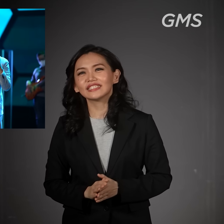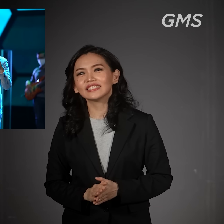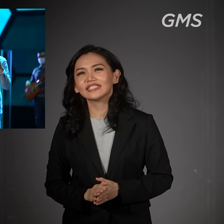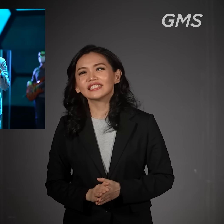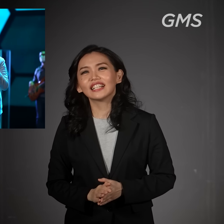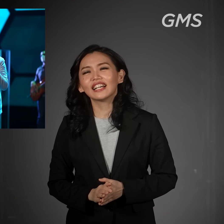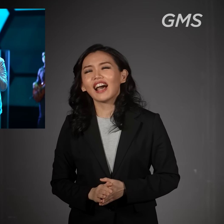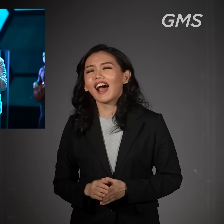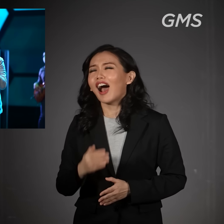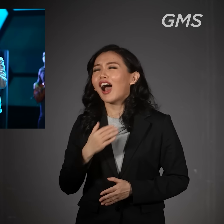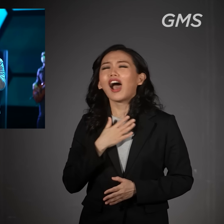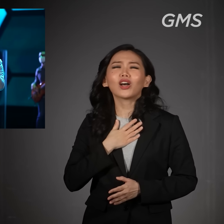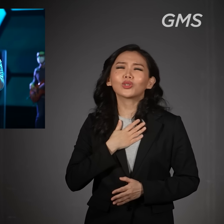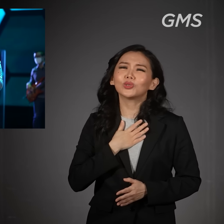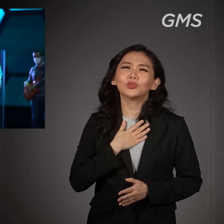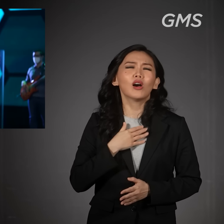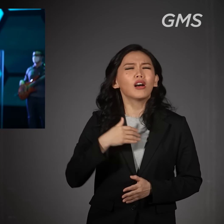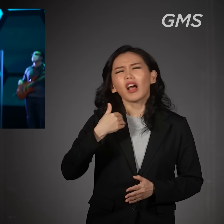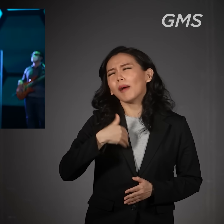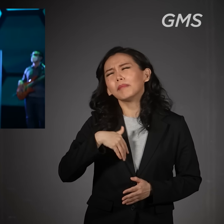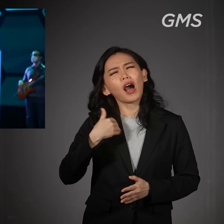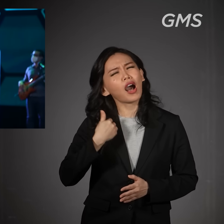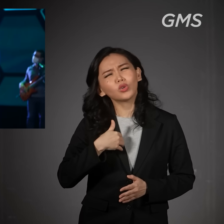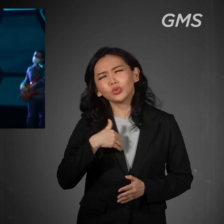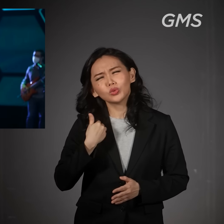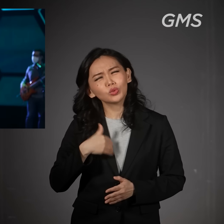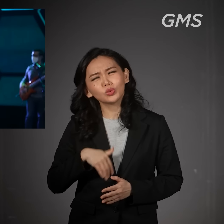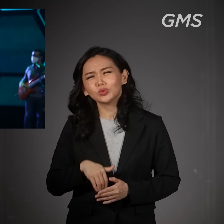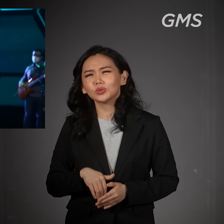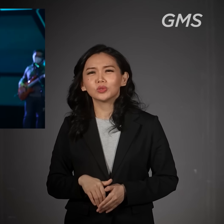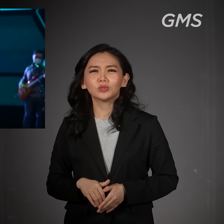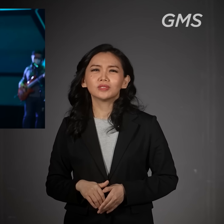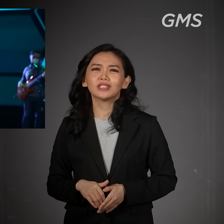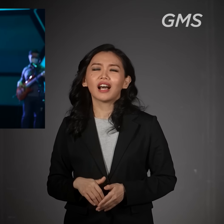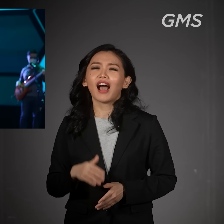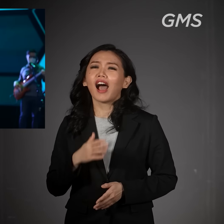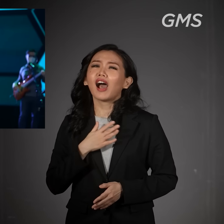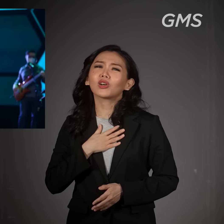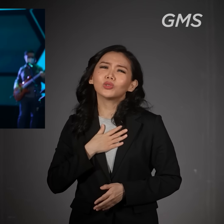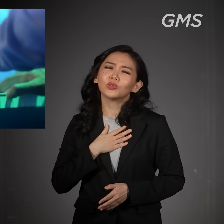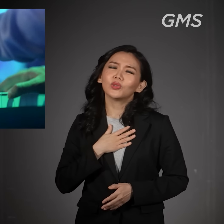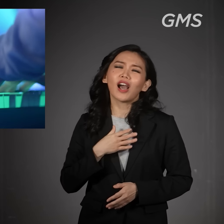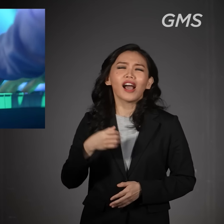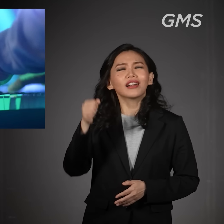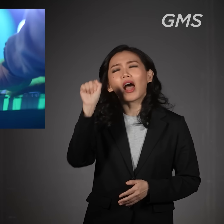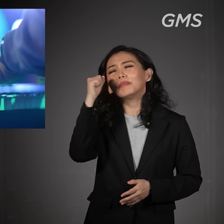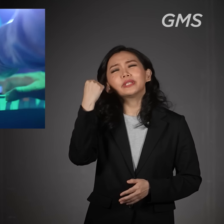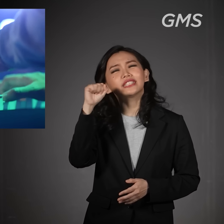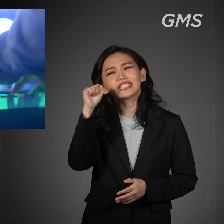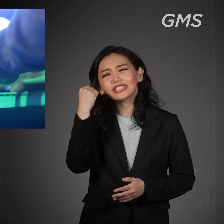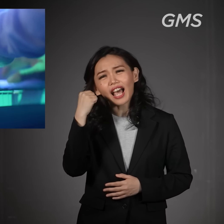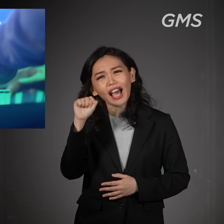Yesus, ku tak mau, ku tak mampu